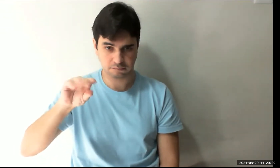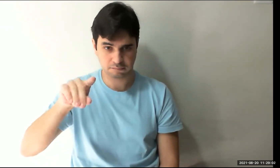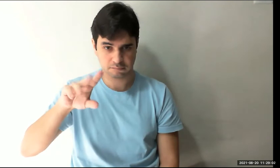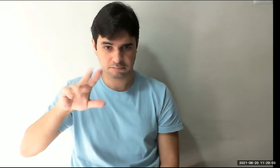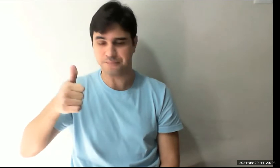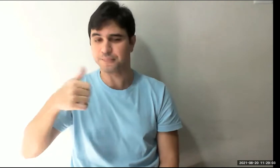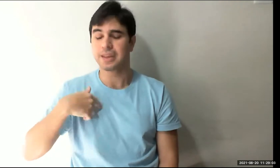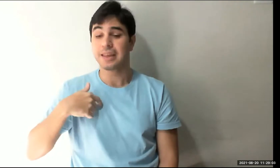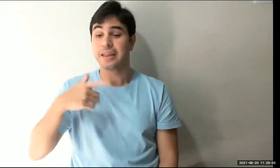Uhum.